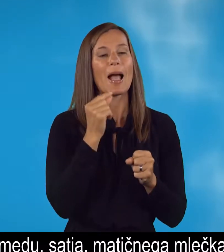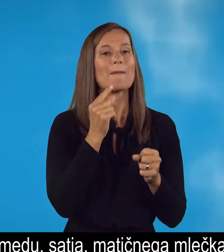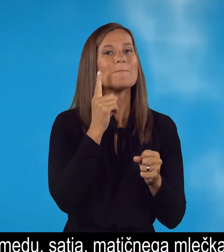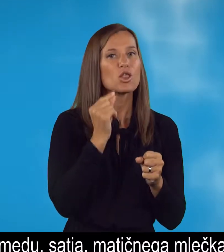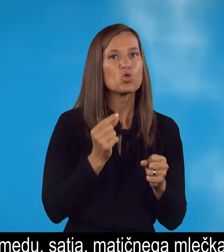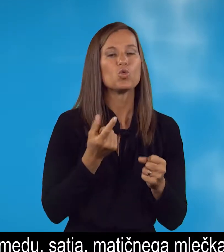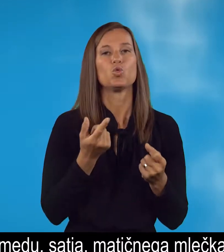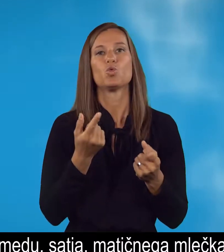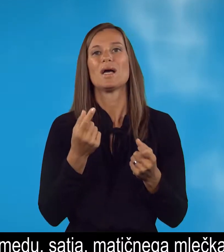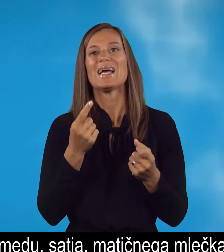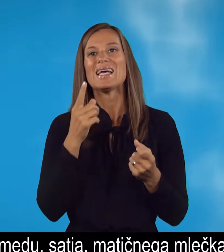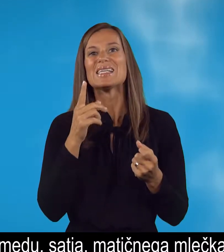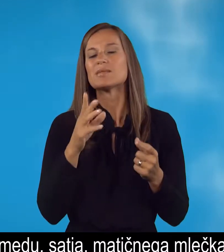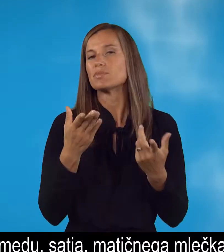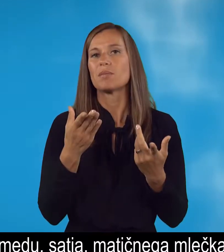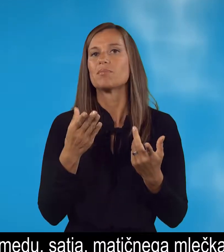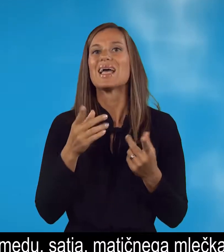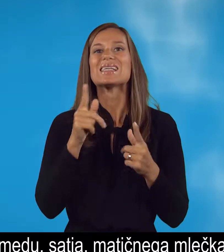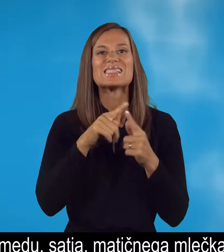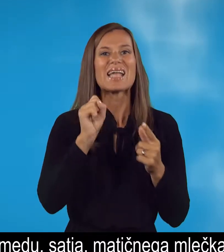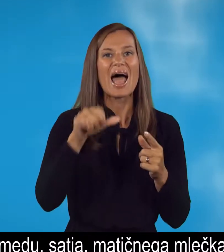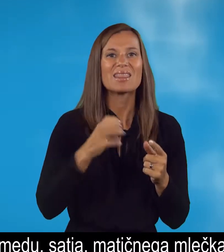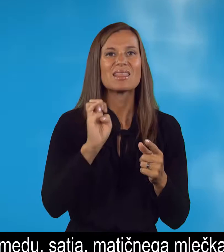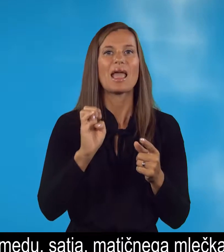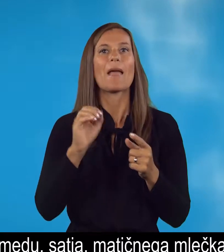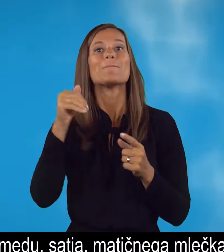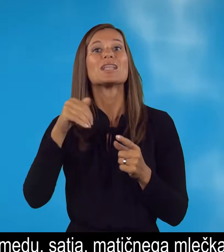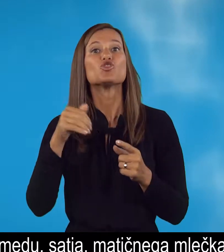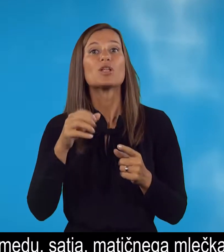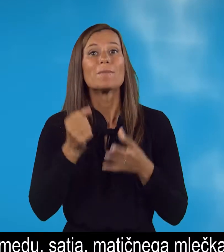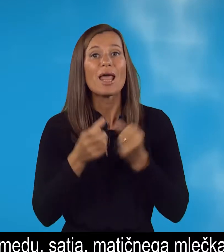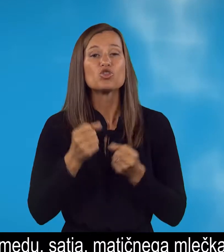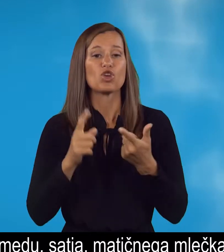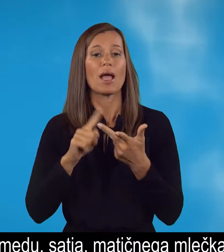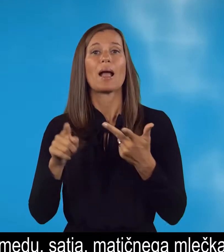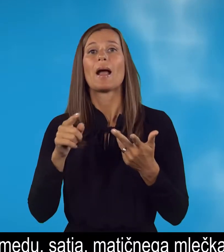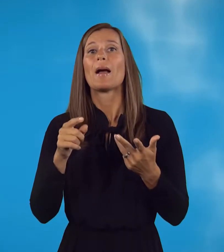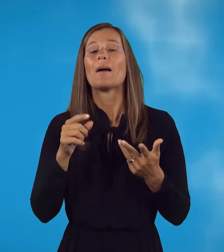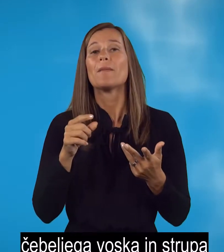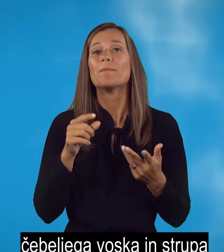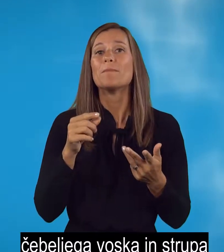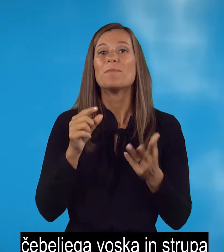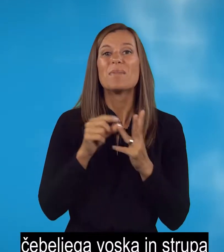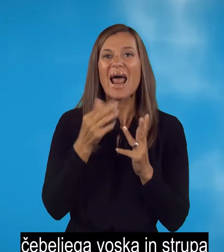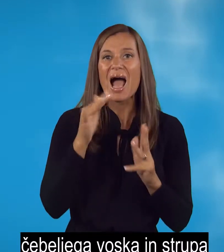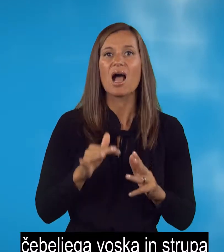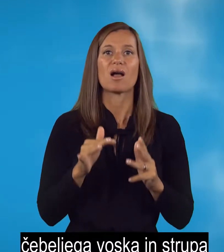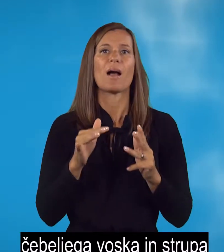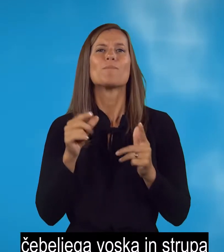satja, matičnega mlečka, cvetnega prahu, propolisa, čebeljega voska in